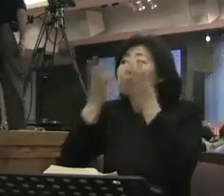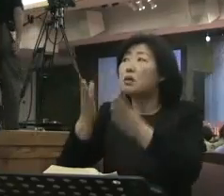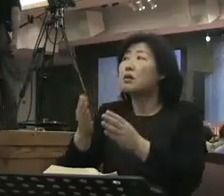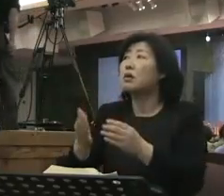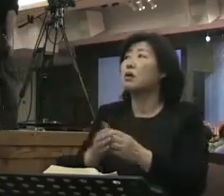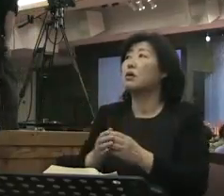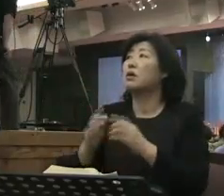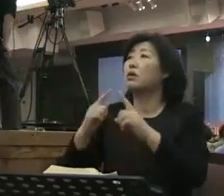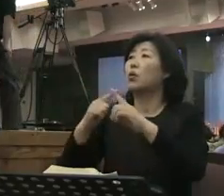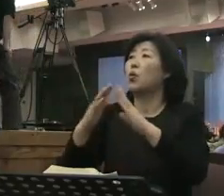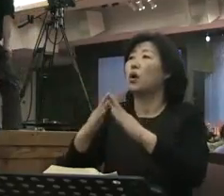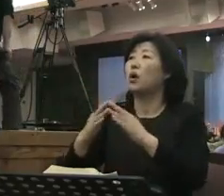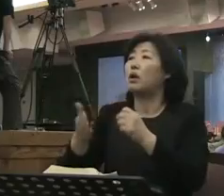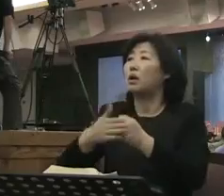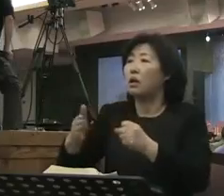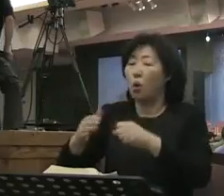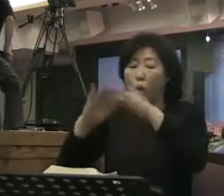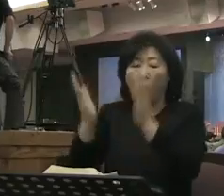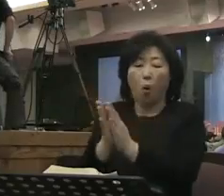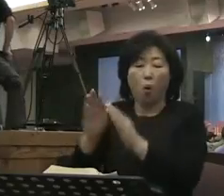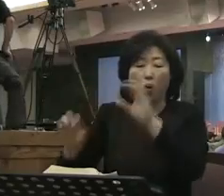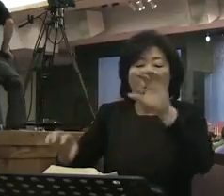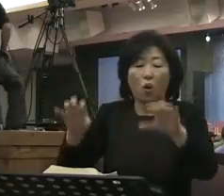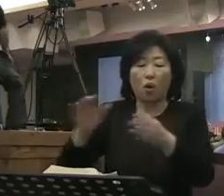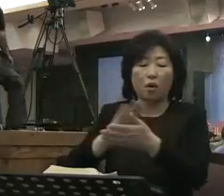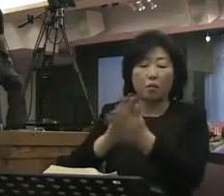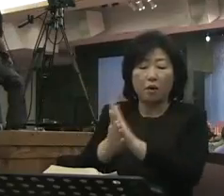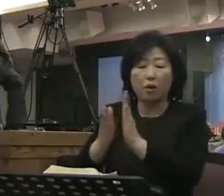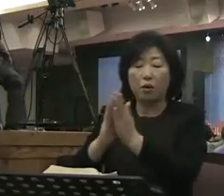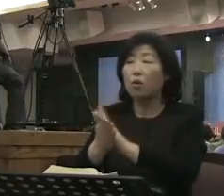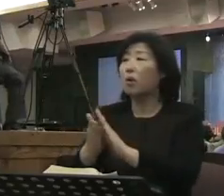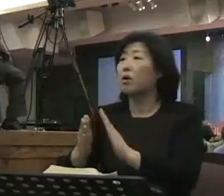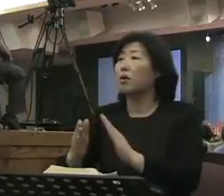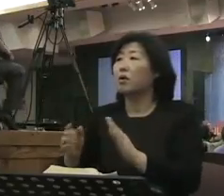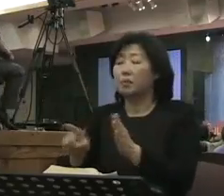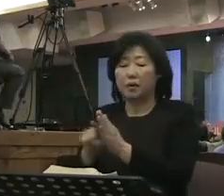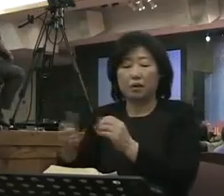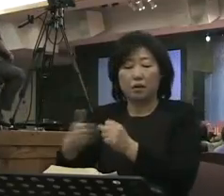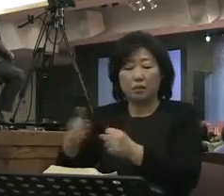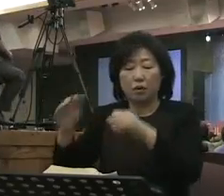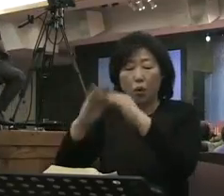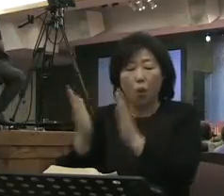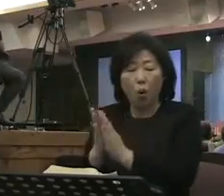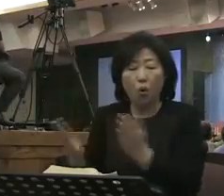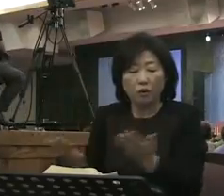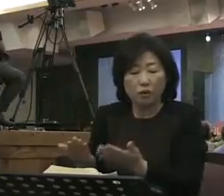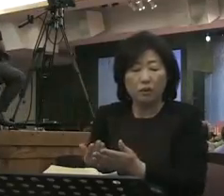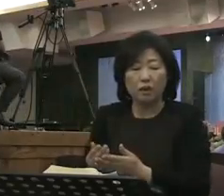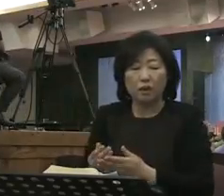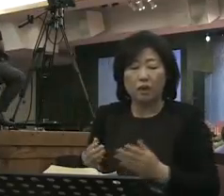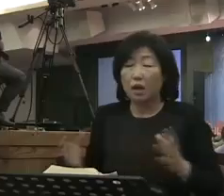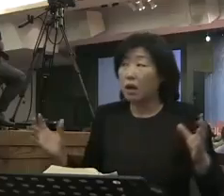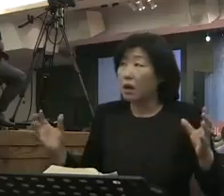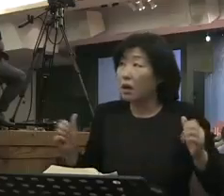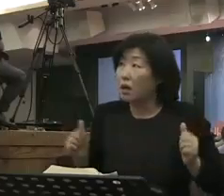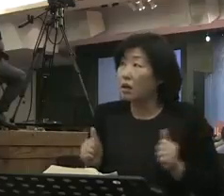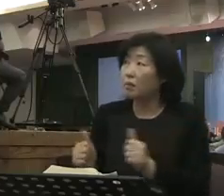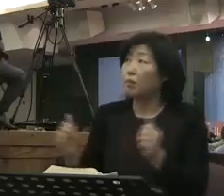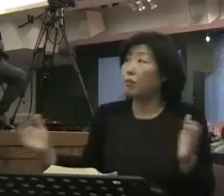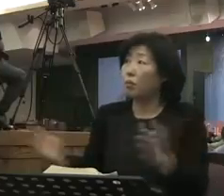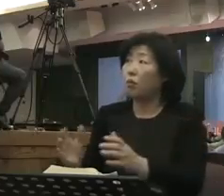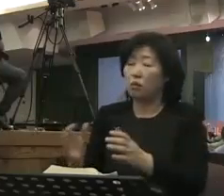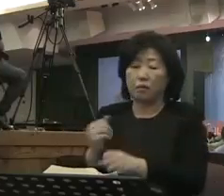인하여 온 지역이 변할 것을 믿기 때문에 우리가 이 일에 온 교회가 협력한 것입니다. 물론